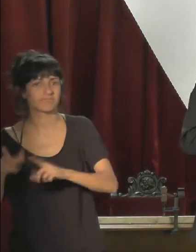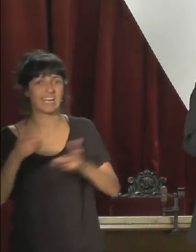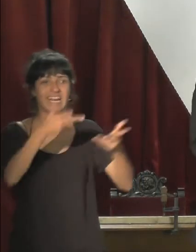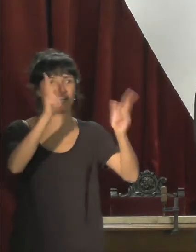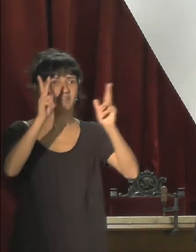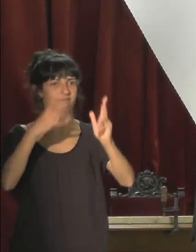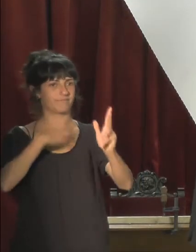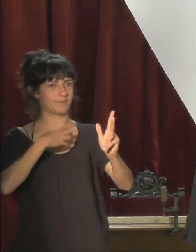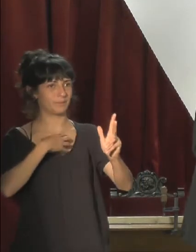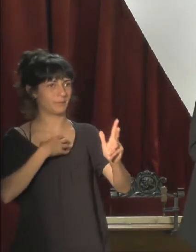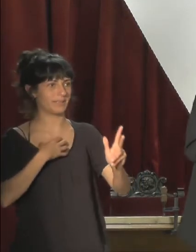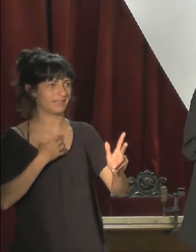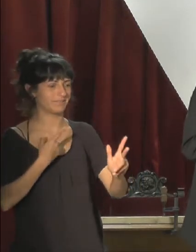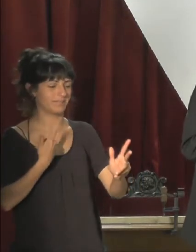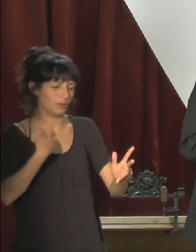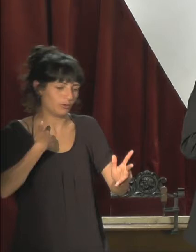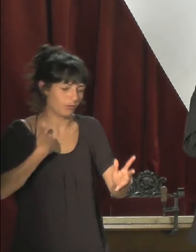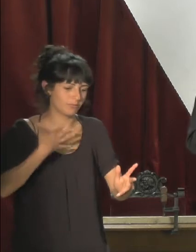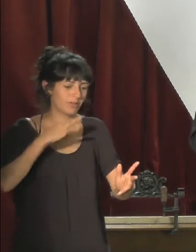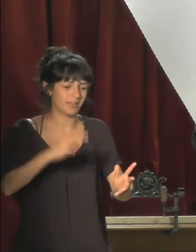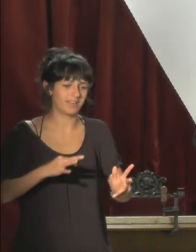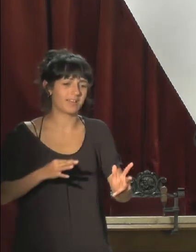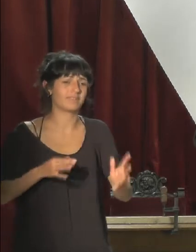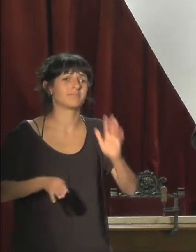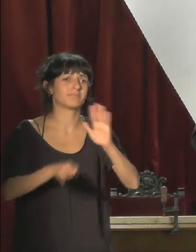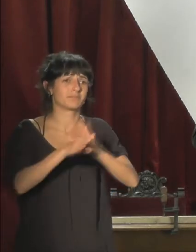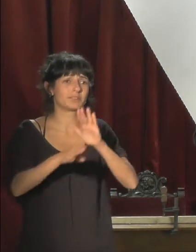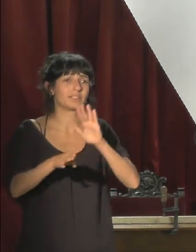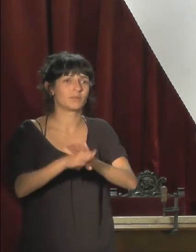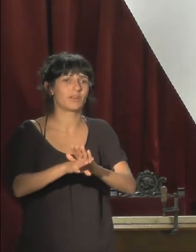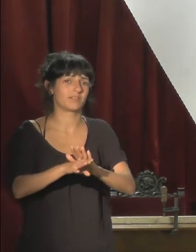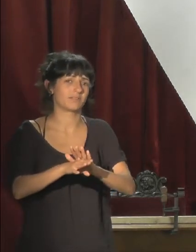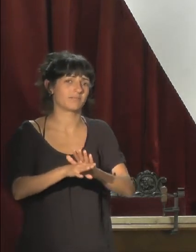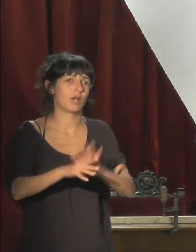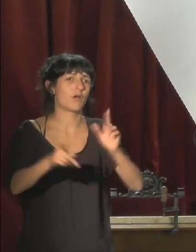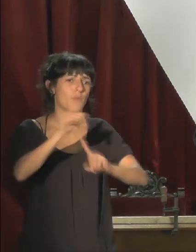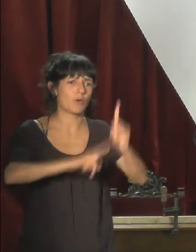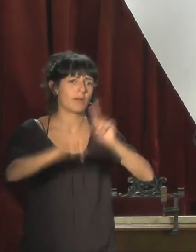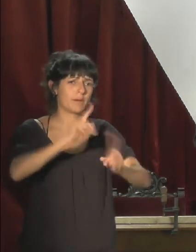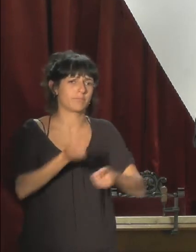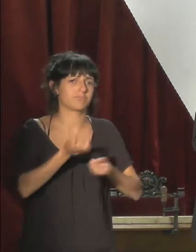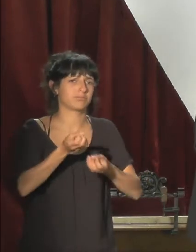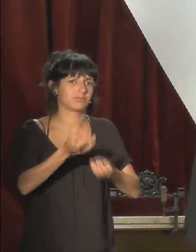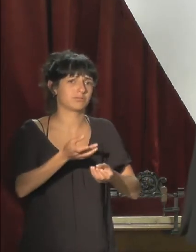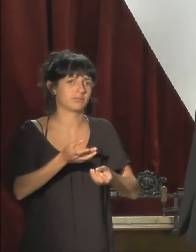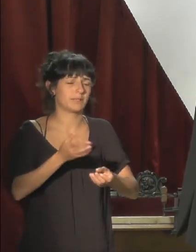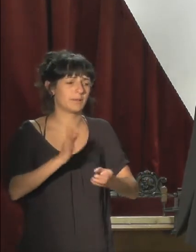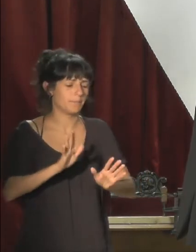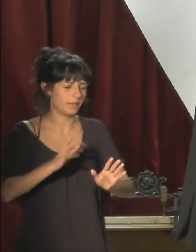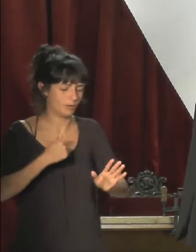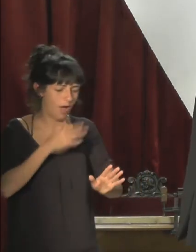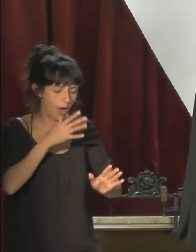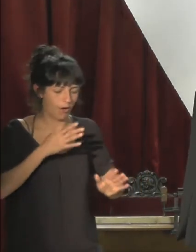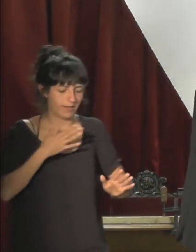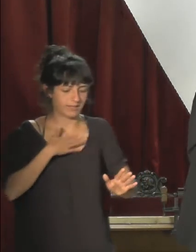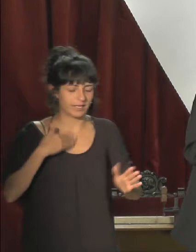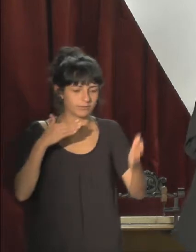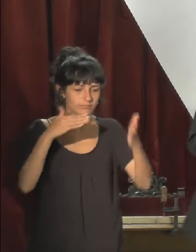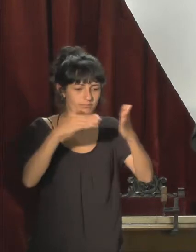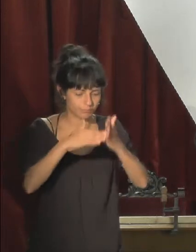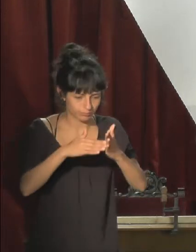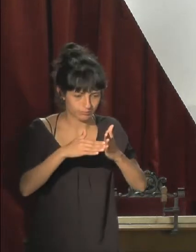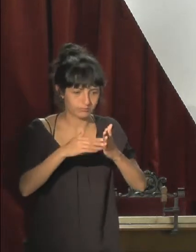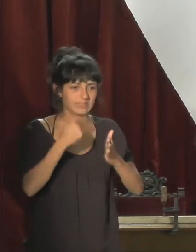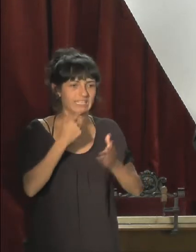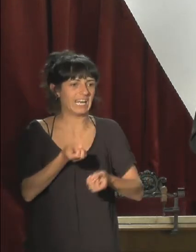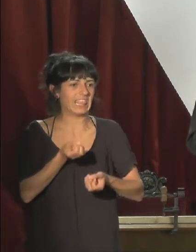pero eu non me quero estender moito máis, pero deixo aquí este dato que a min me arrepía personalmente.